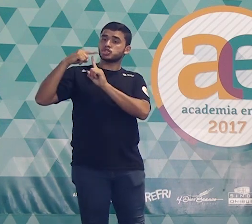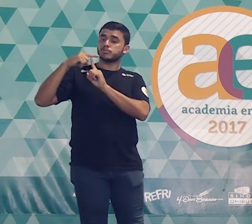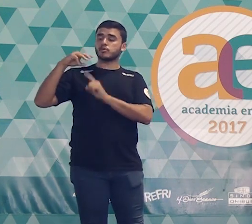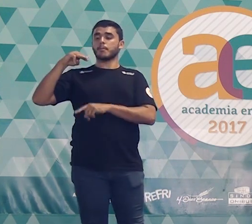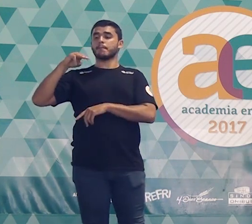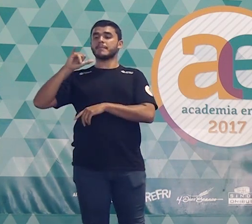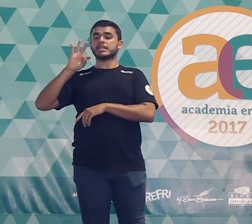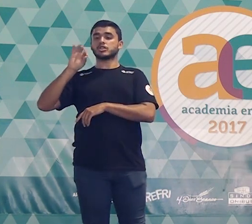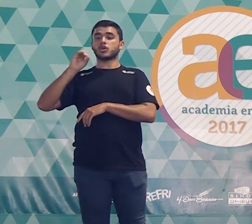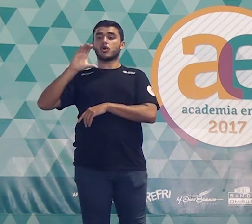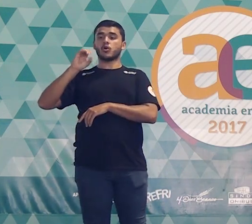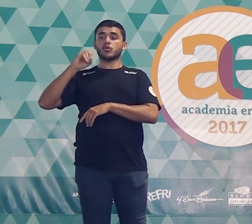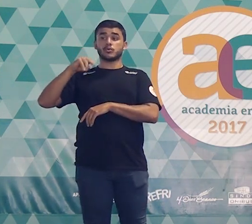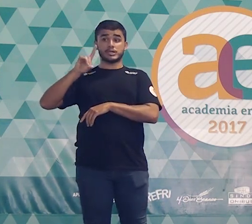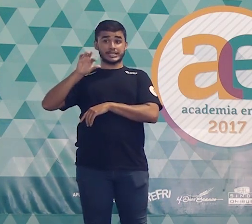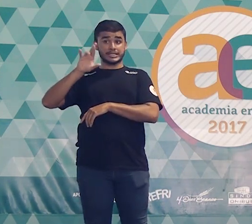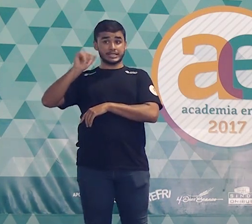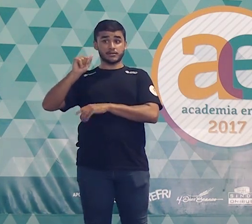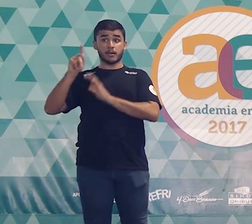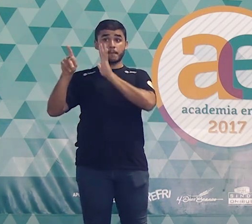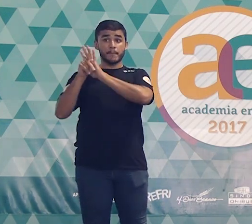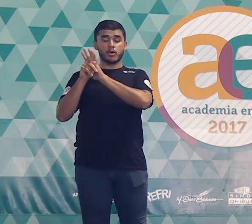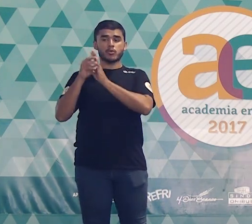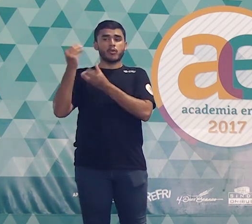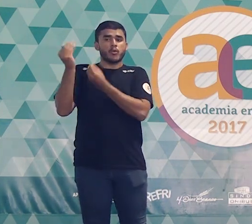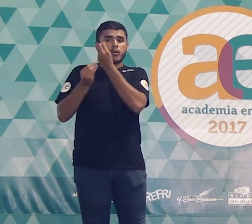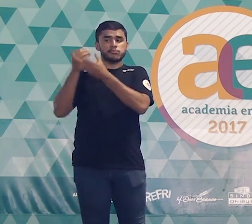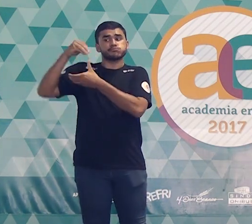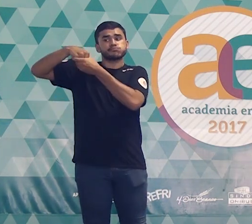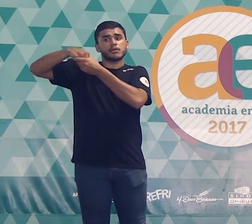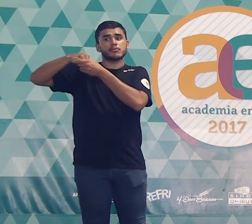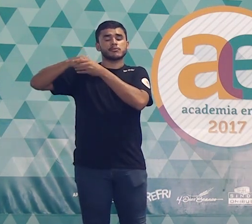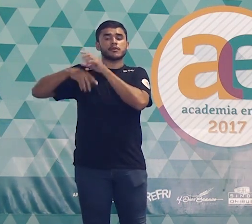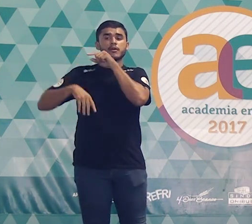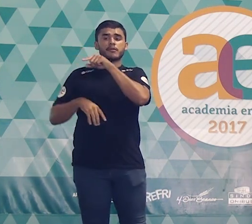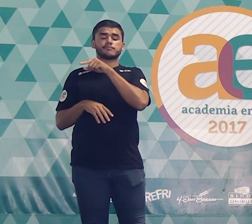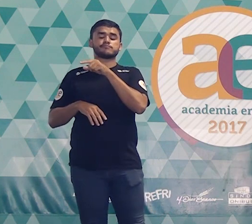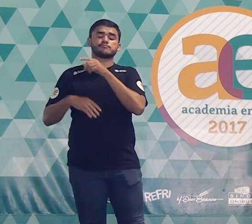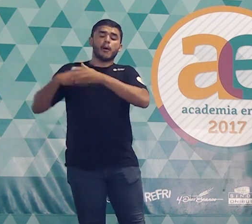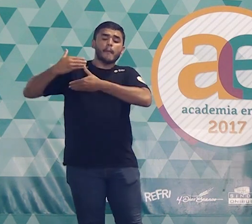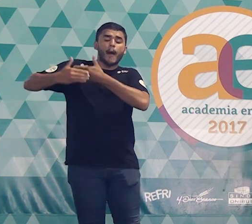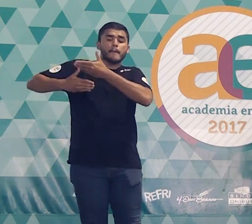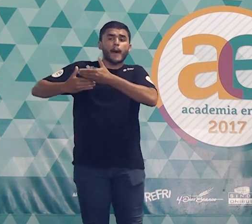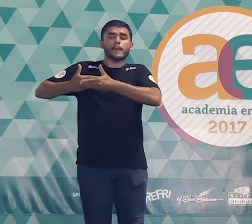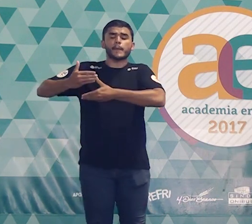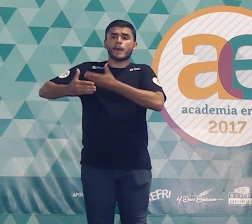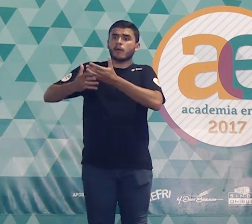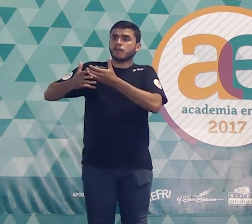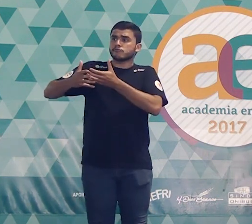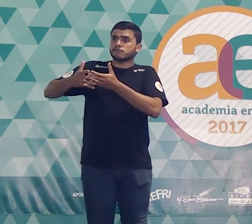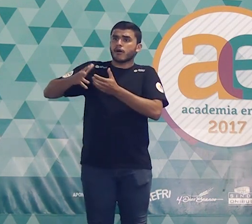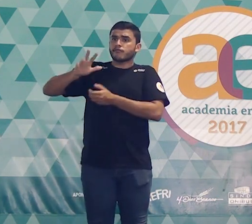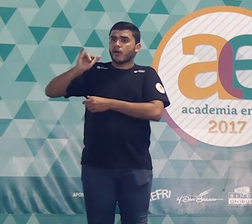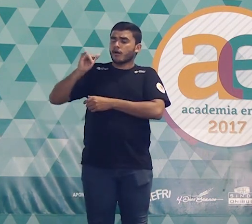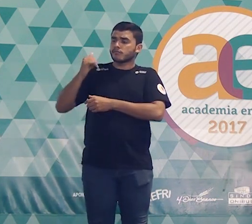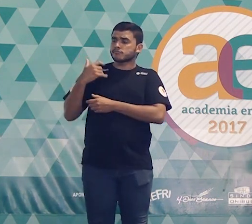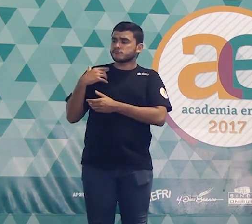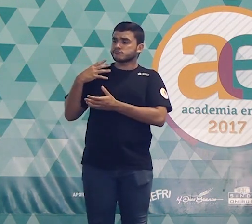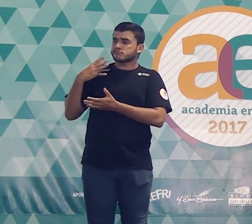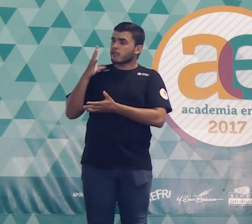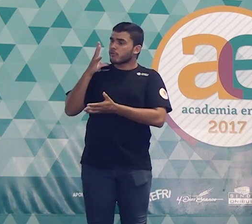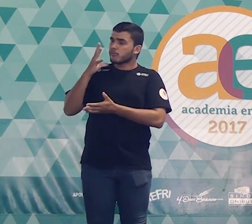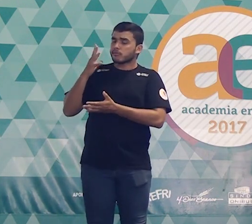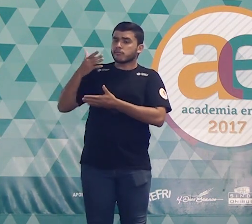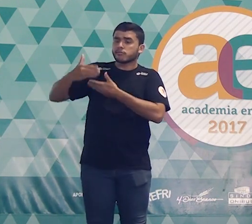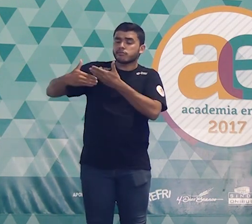pela respiração celular. Mas quando a mitocôndria começa a ficar velha, tá certo? Ela começa a produzir uma coisa que eu acho que vocês já